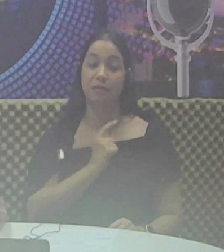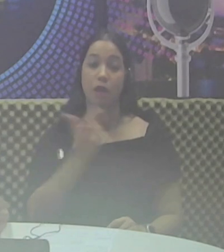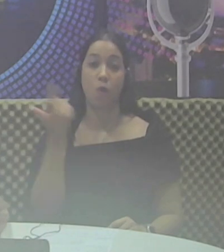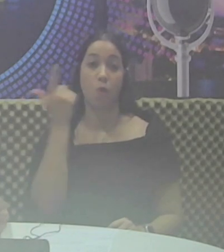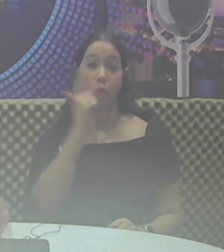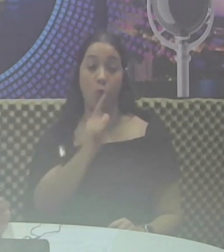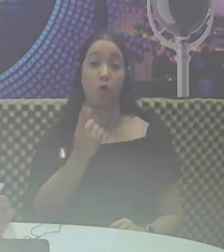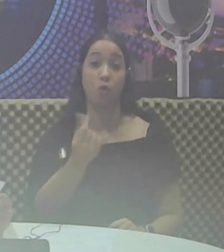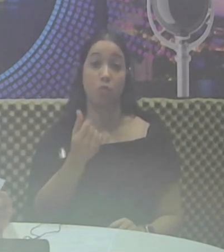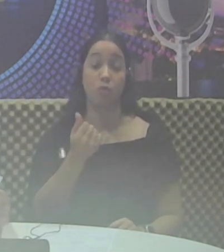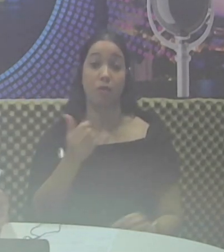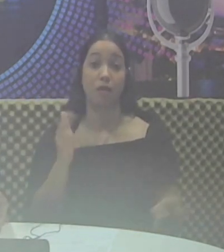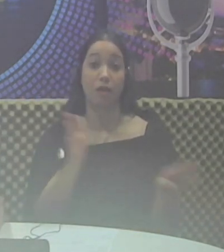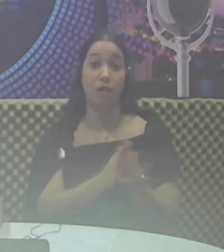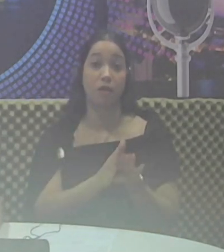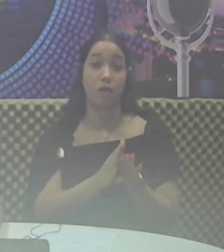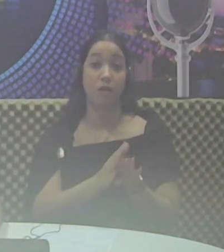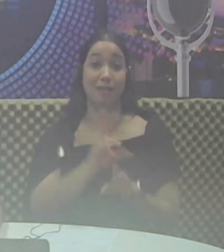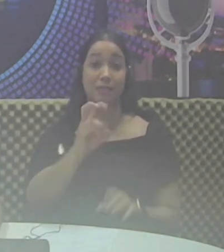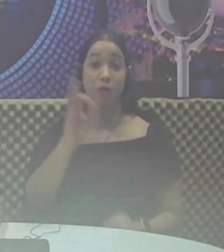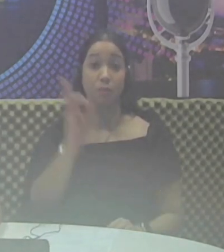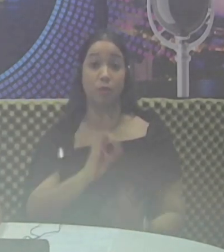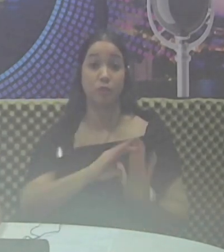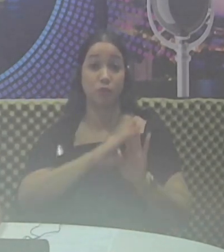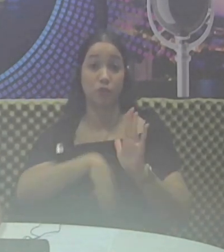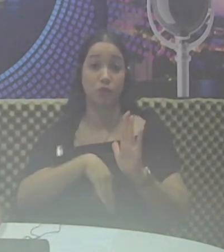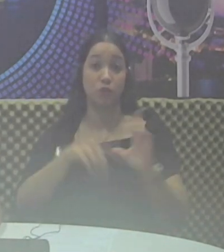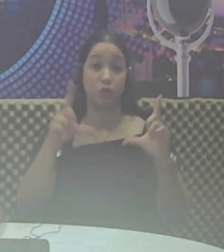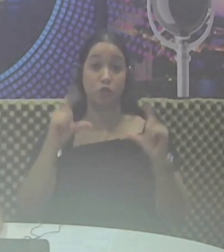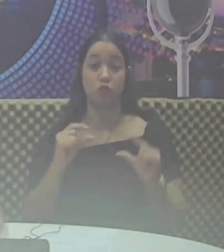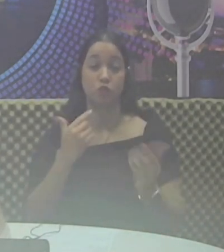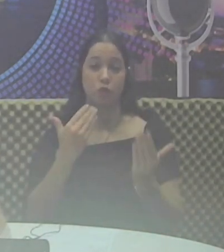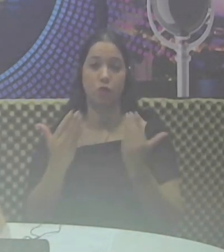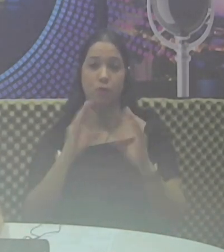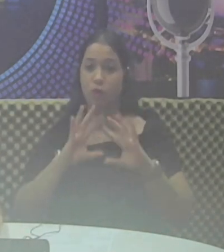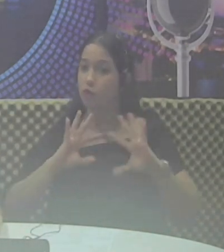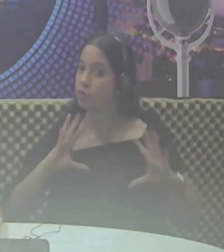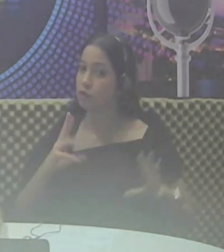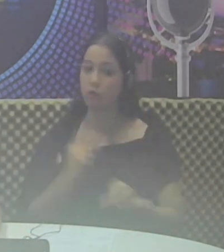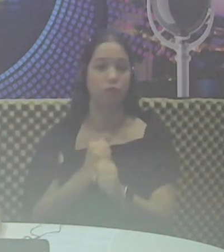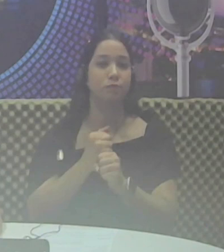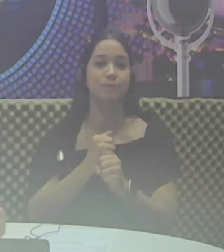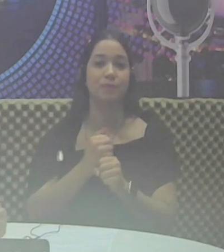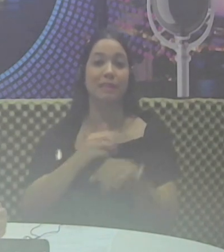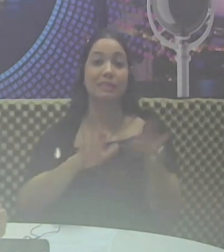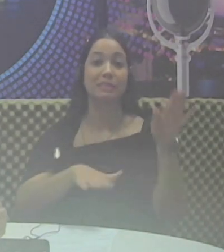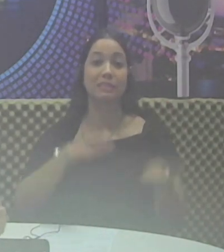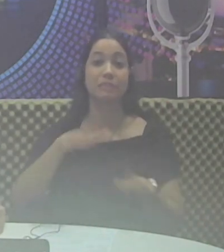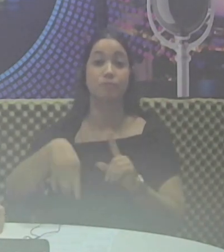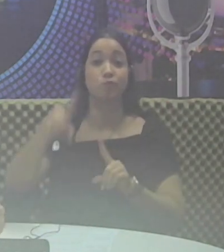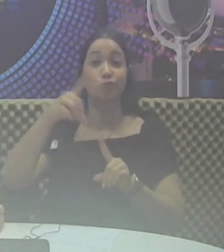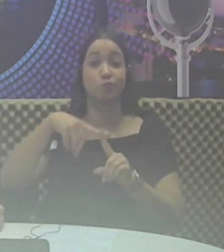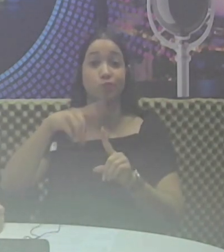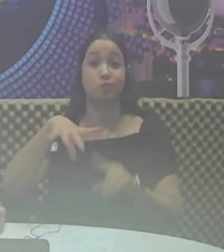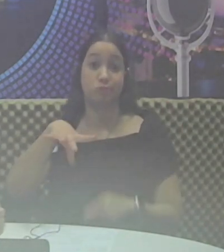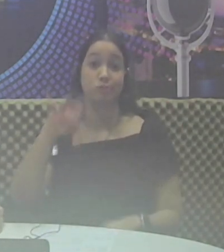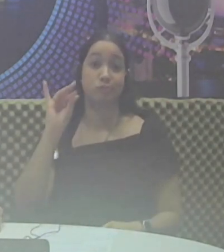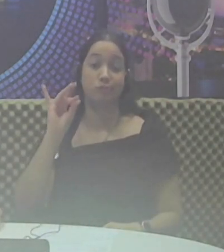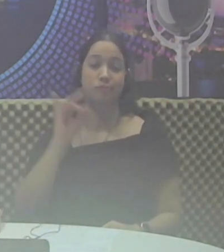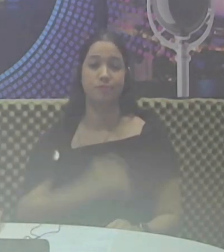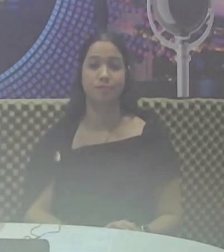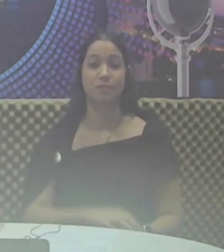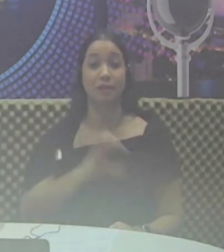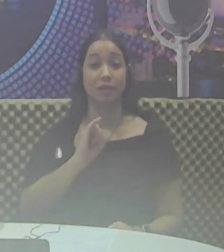conseguir um valor de até 5% menor em relação à totalidade, dependendo da modalidade escolhida. O